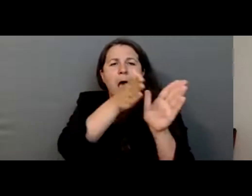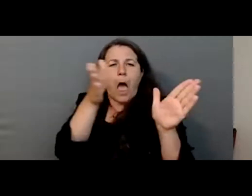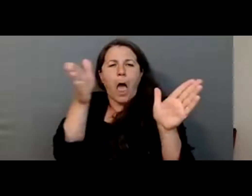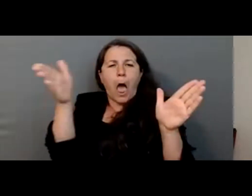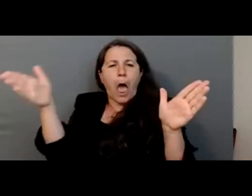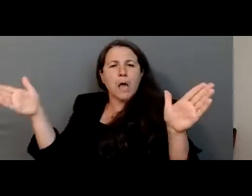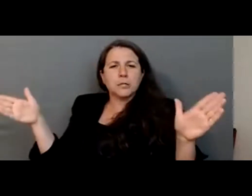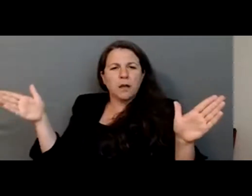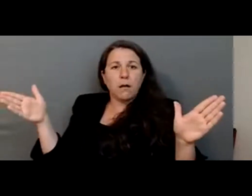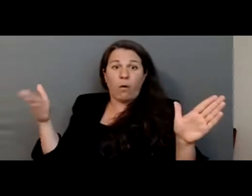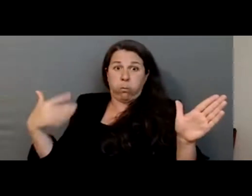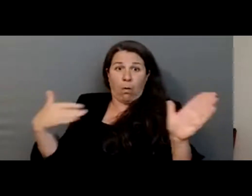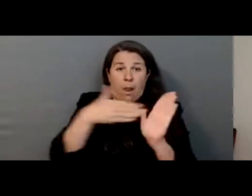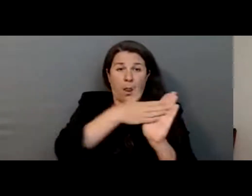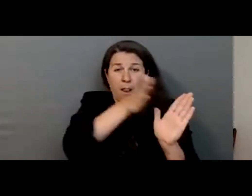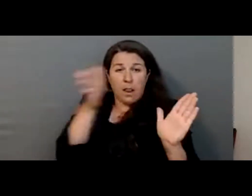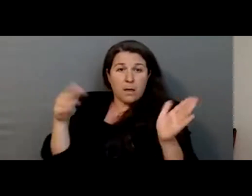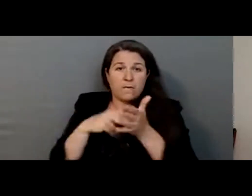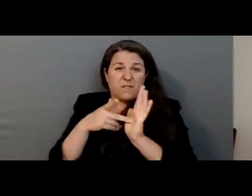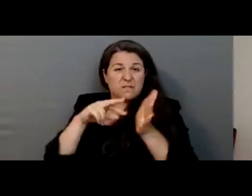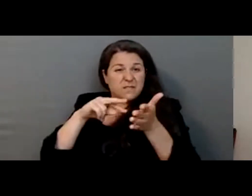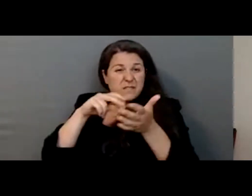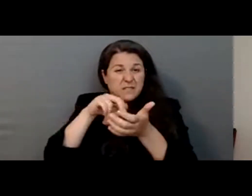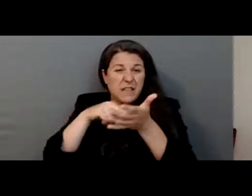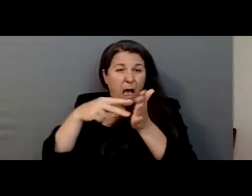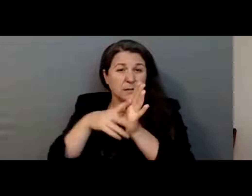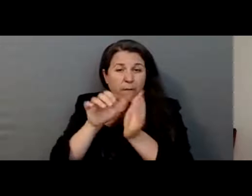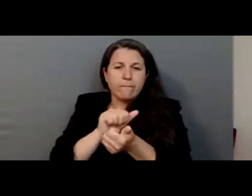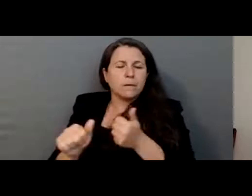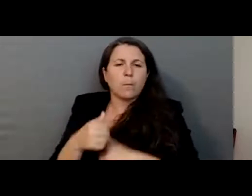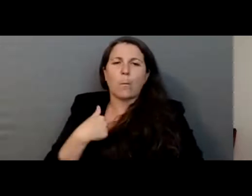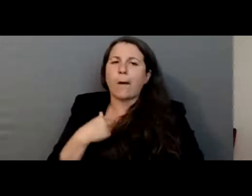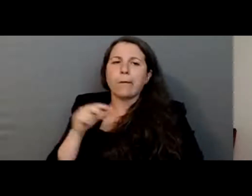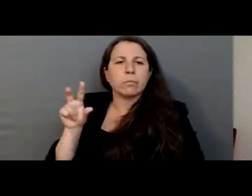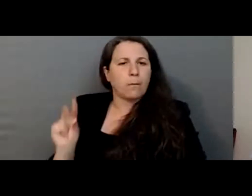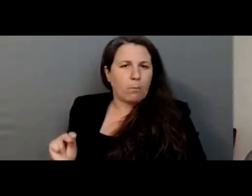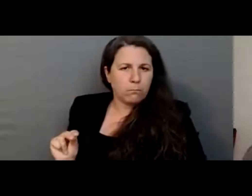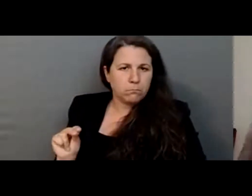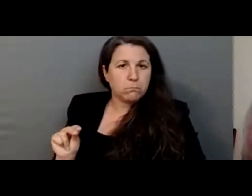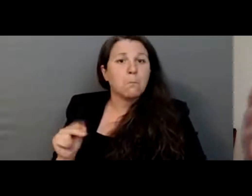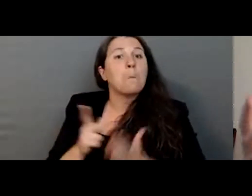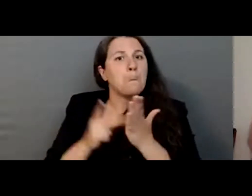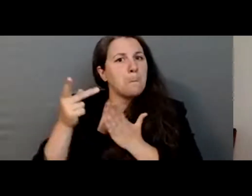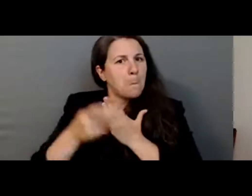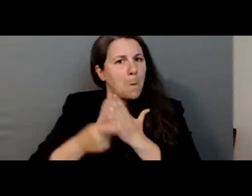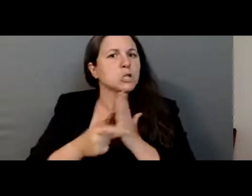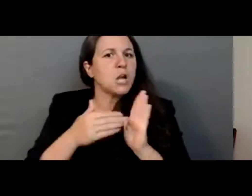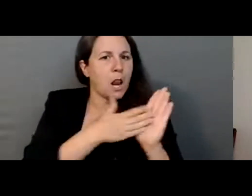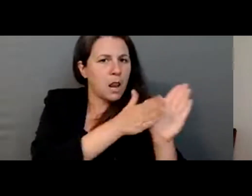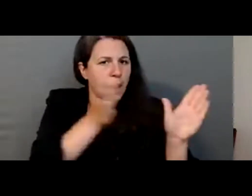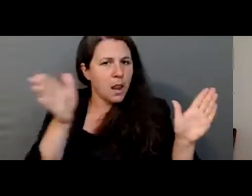Je pense que là-dessus, il y a clairement une erreur de jugement. Ce n'est pas parce que le projet dans le cadre général,